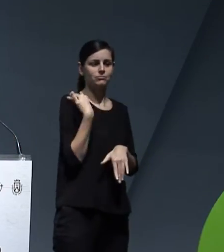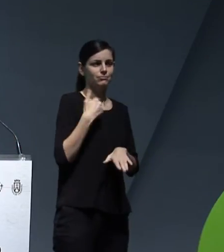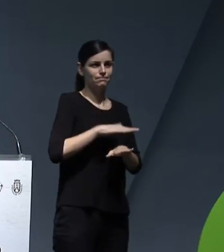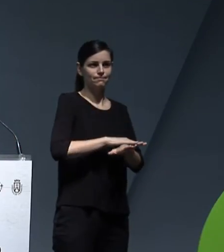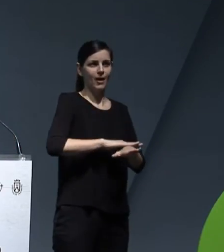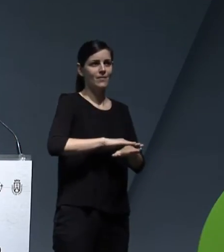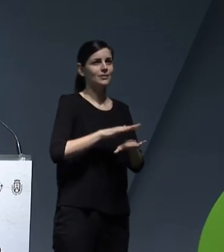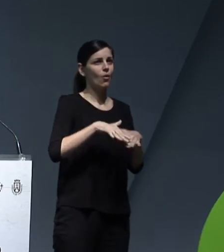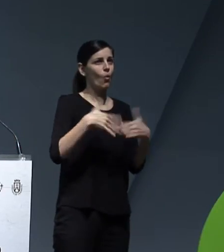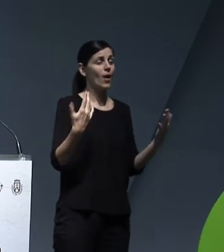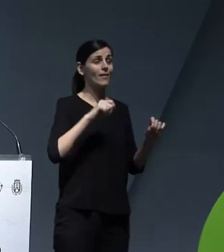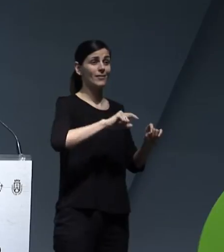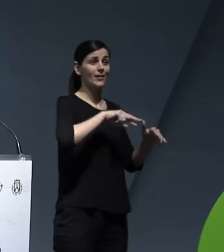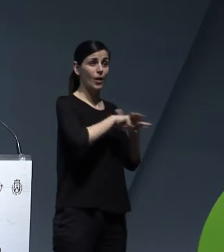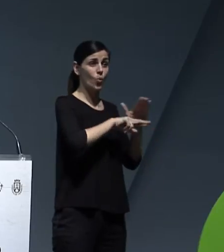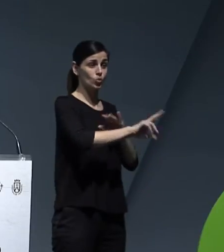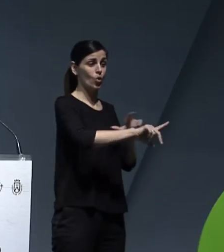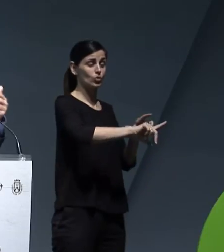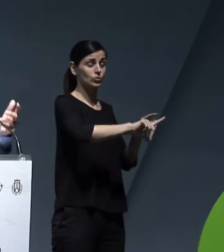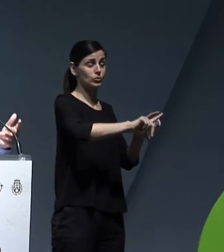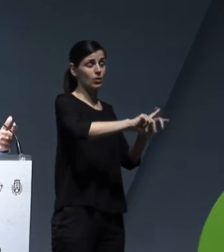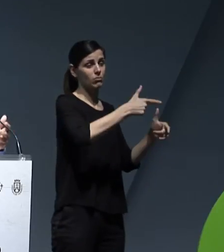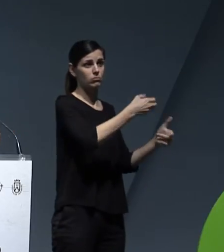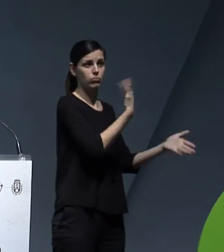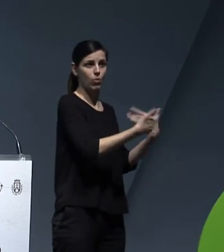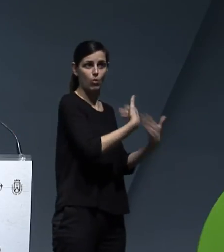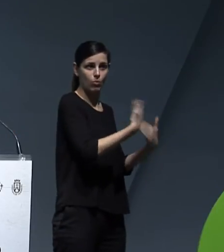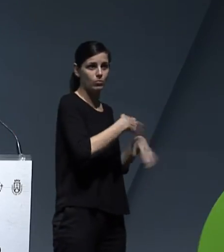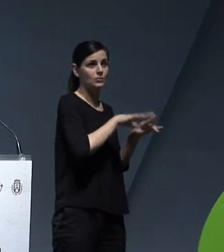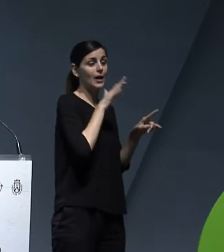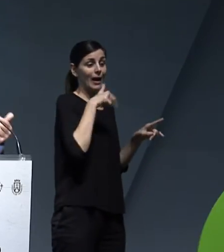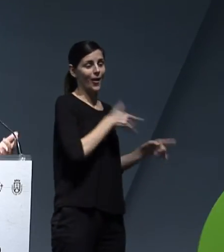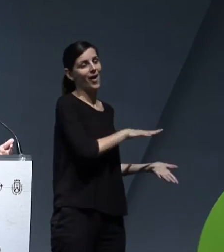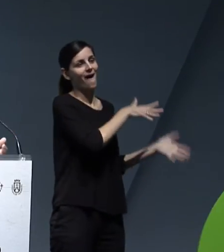en extraer recursos, hacia otra economía,